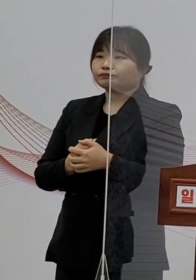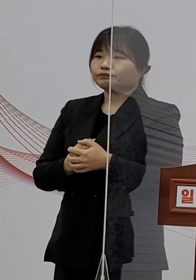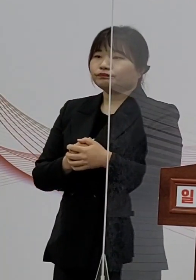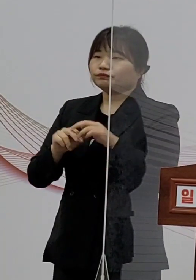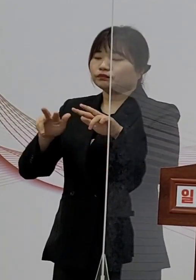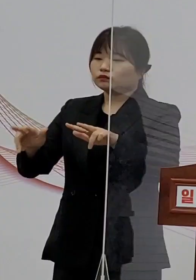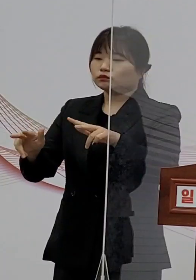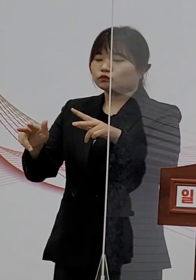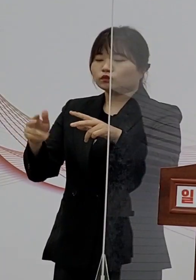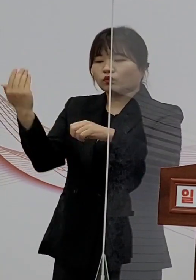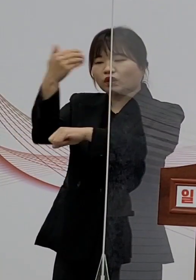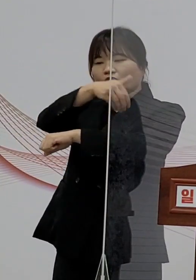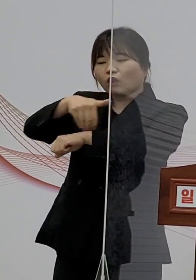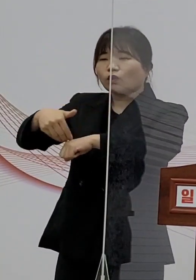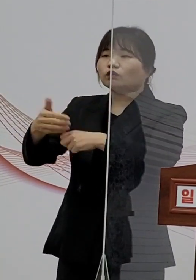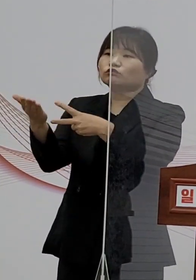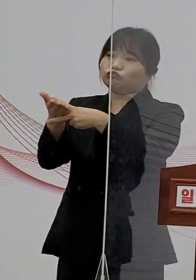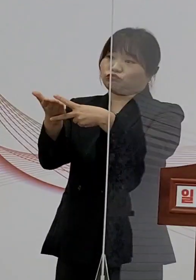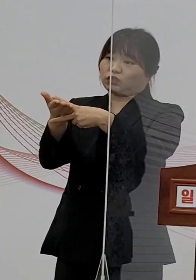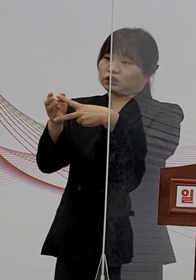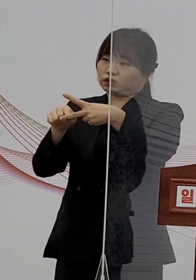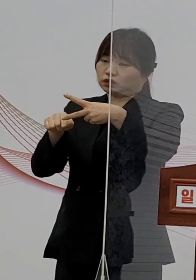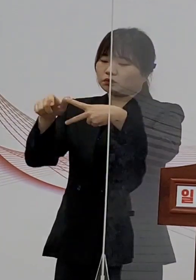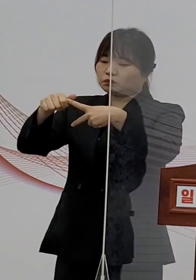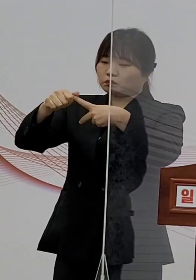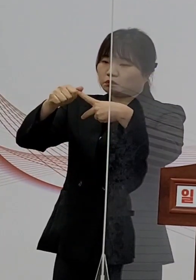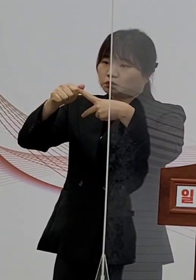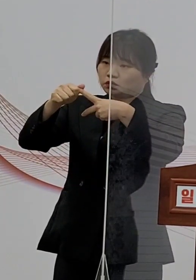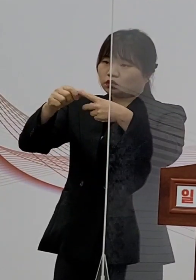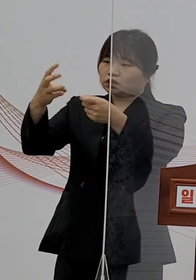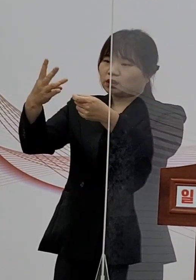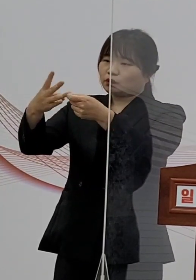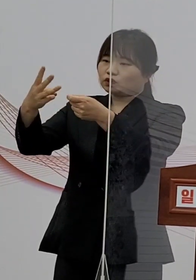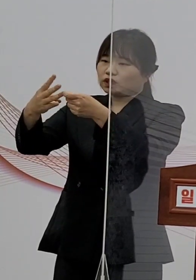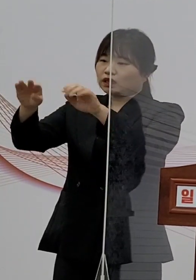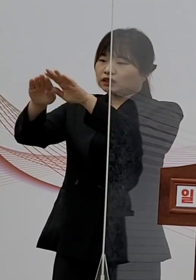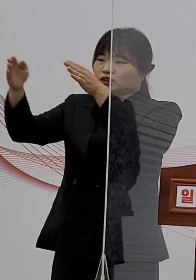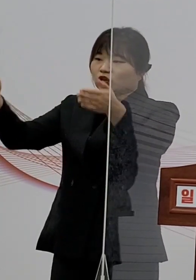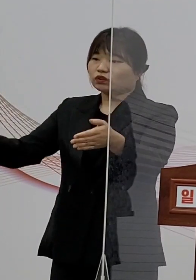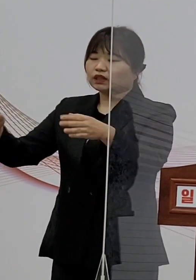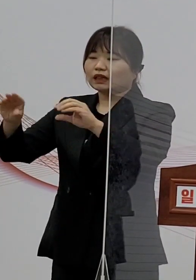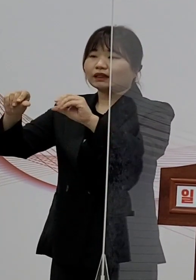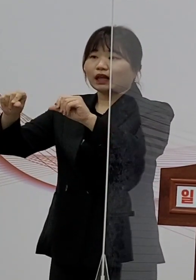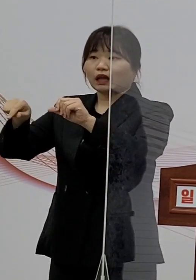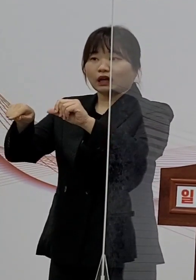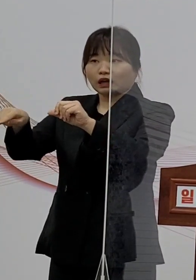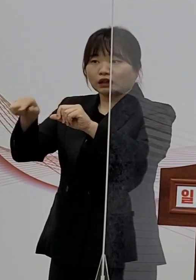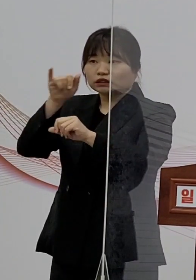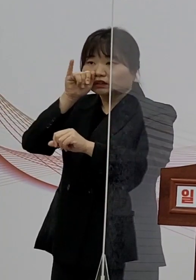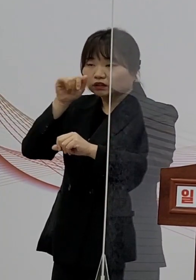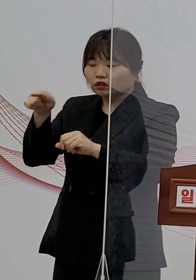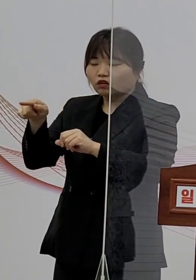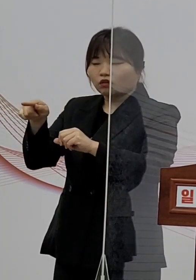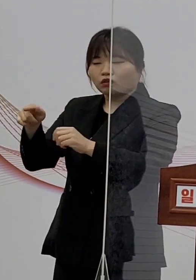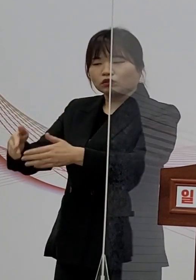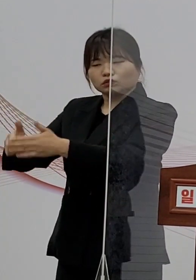지금 두 가지 안을 갖고 있습니다. 하나는 제 3청사의 유유부지에